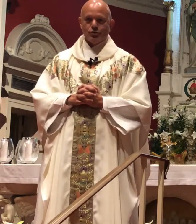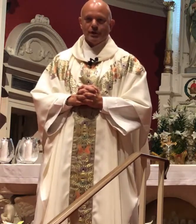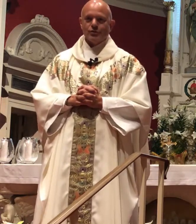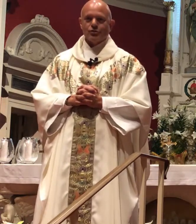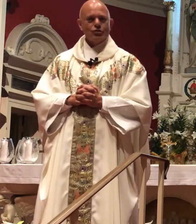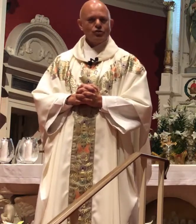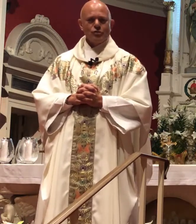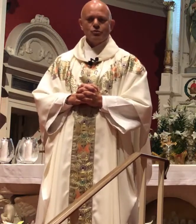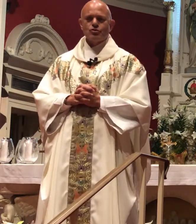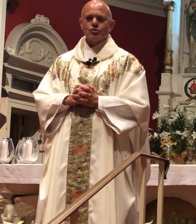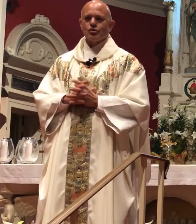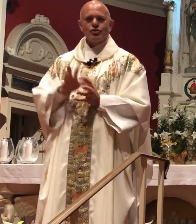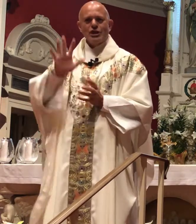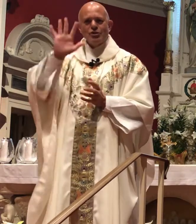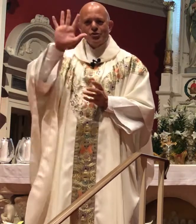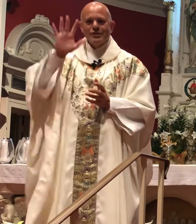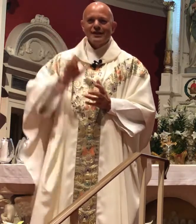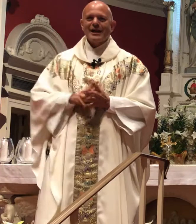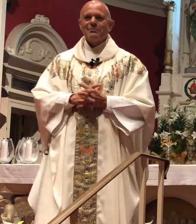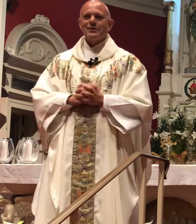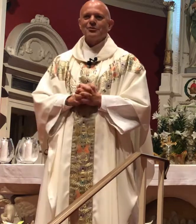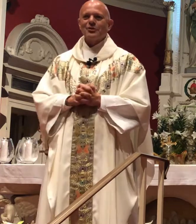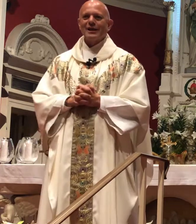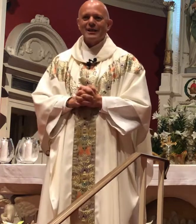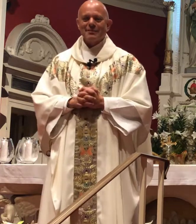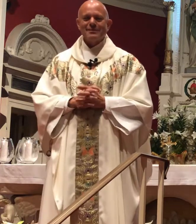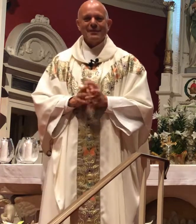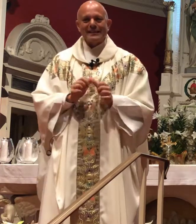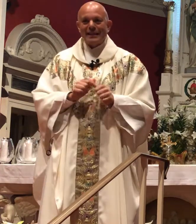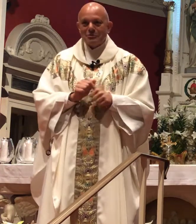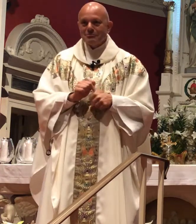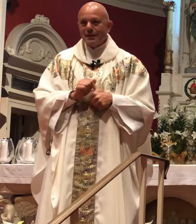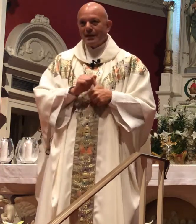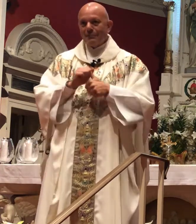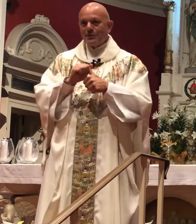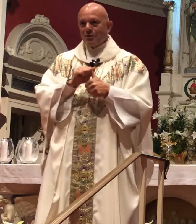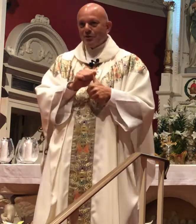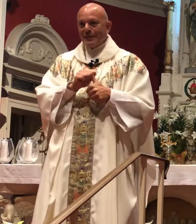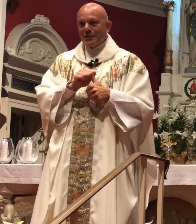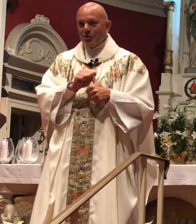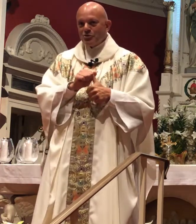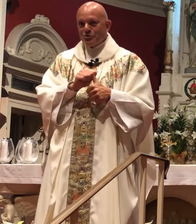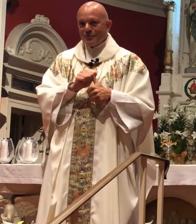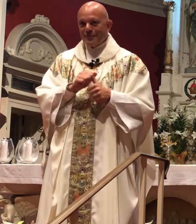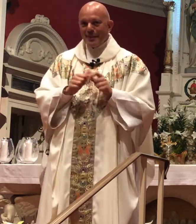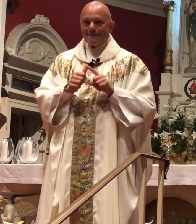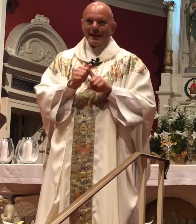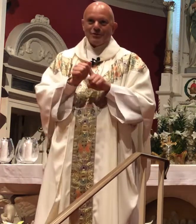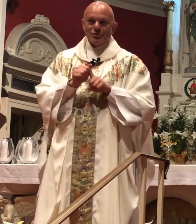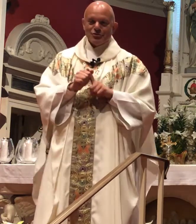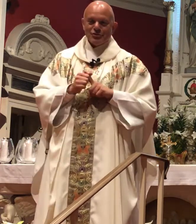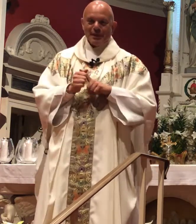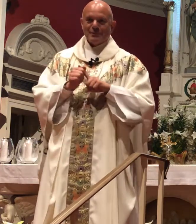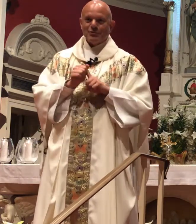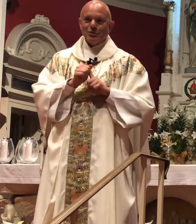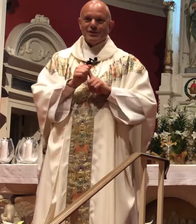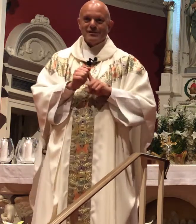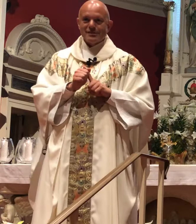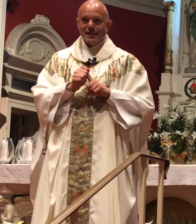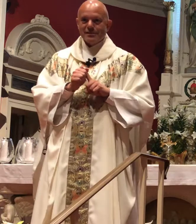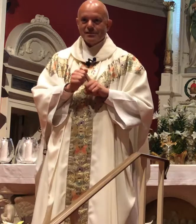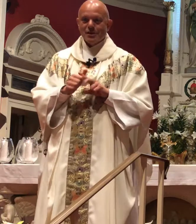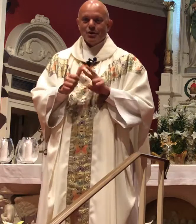de Jesucristo. Son muchos, son 5 capítulos nada más. Mateo capítulo 28, Marcos